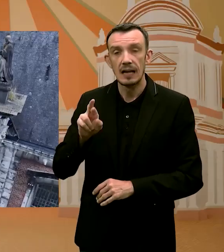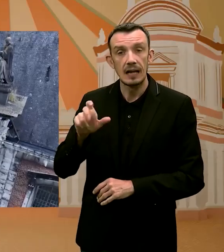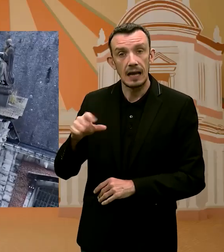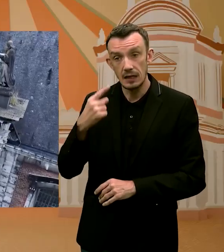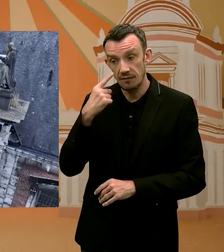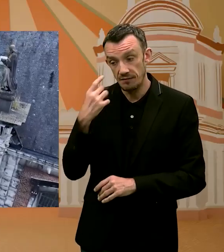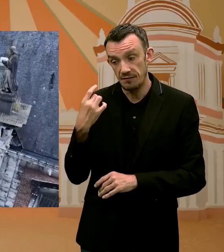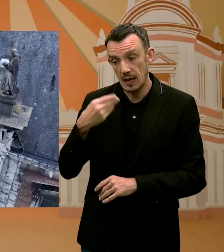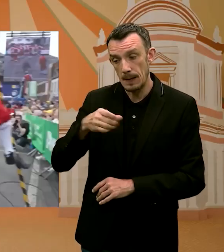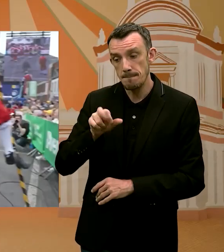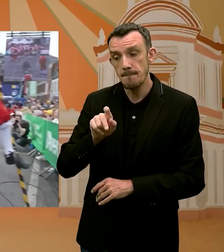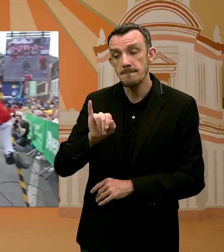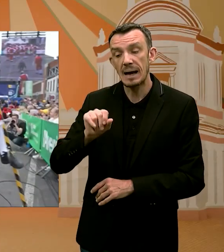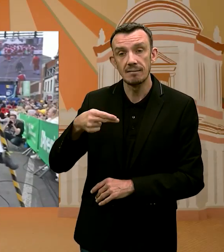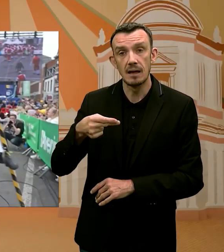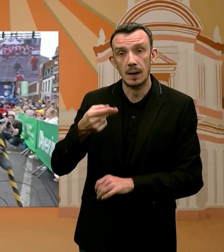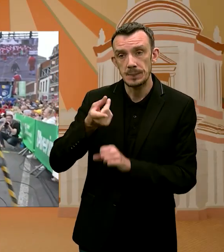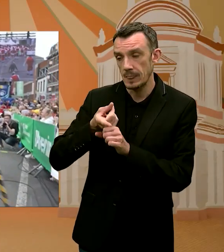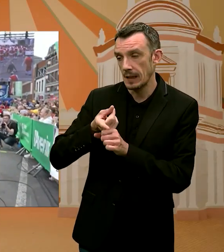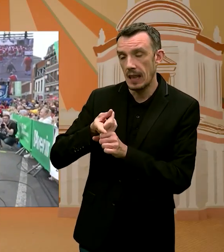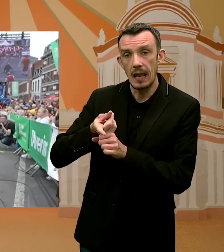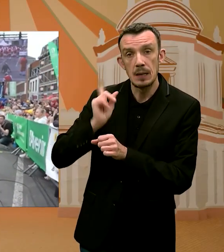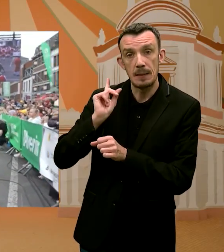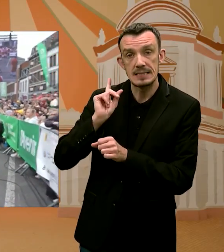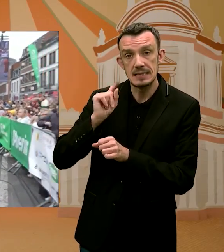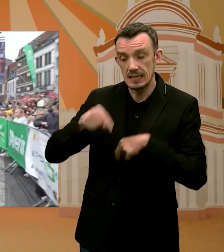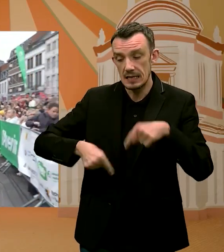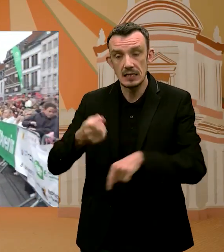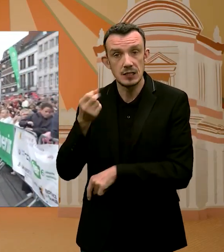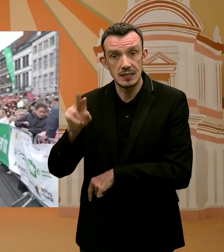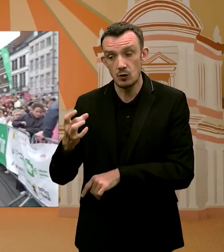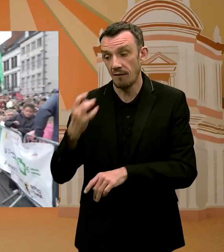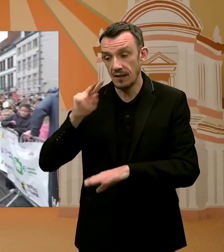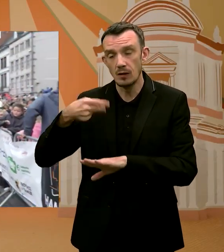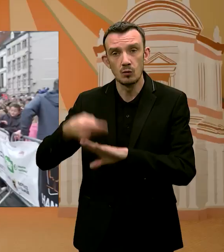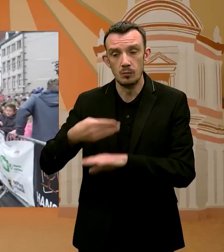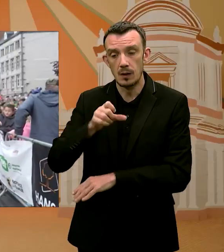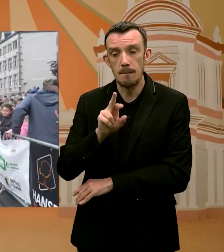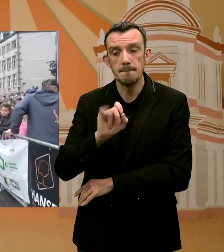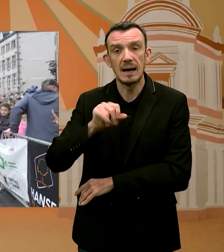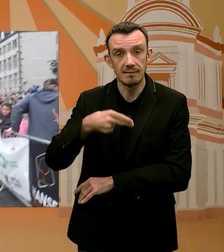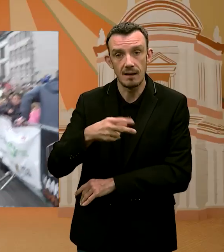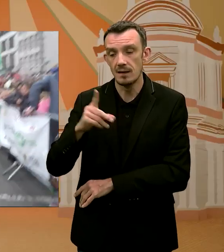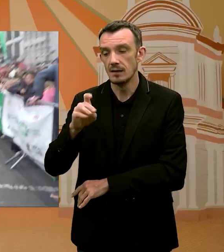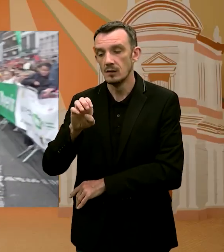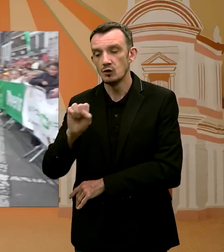et chasse d'or de l'année dernière, 2024. Je ne vois pas où il est. Il est près des tambours. Ouais, voilà, il est juste devant vous, Grégory. S'il y a moyen